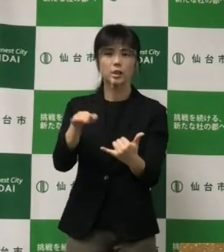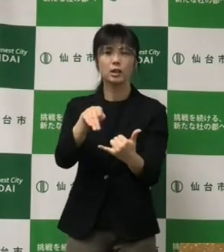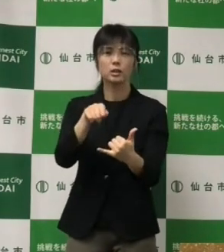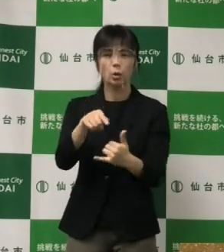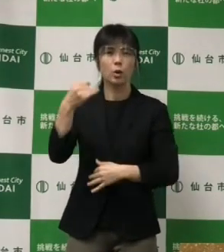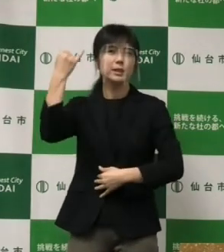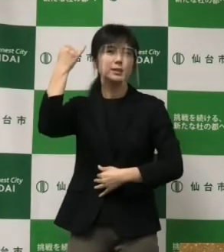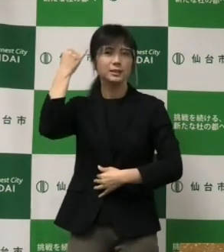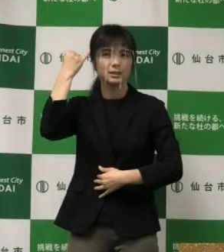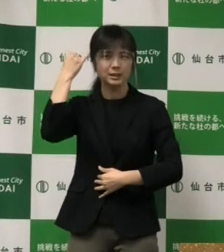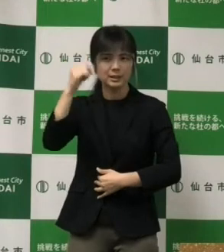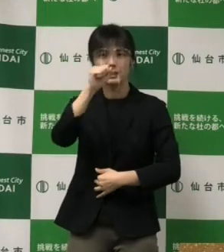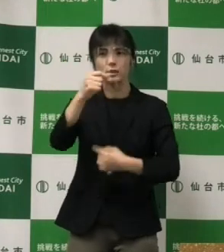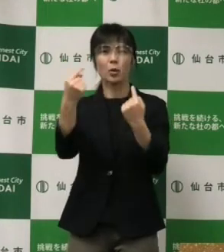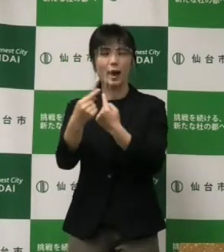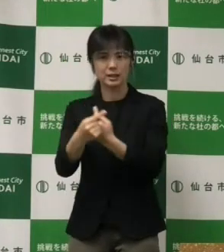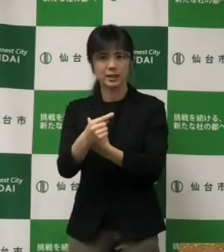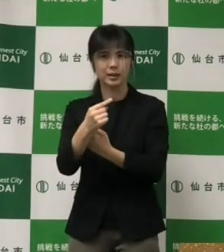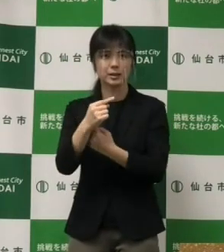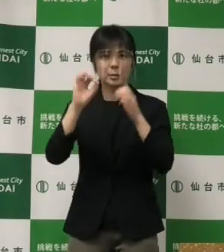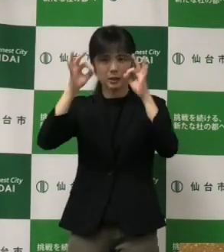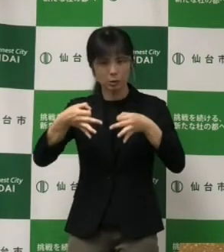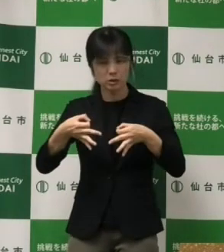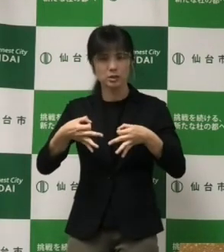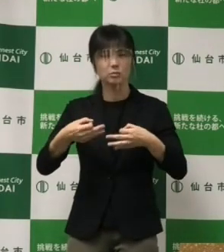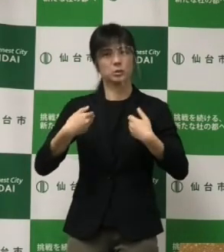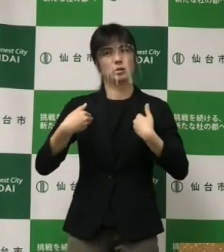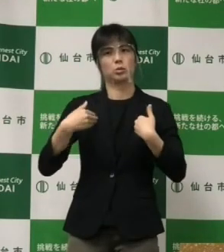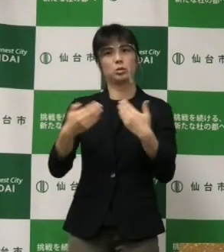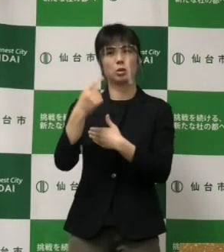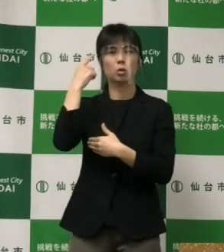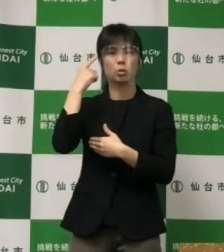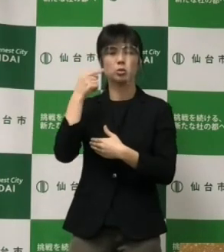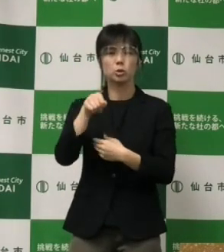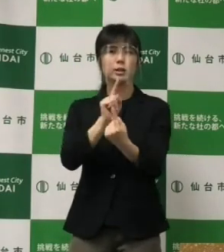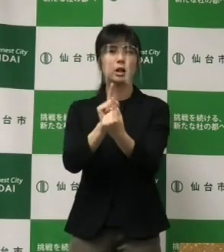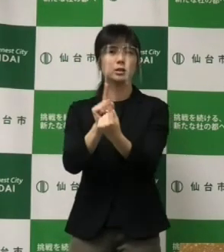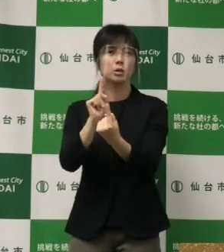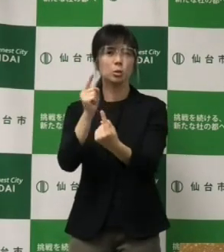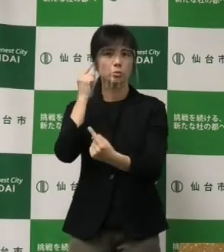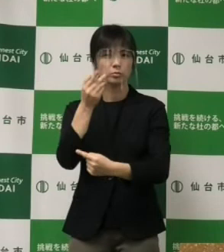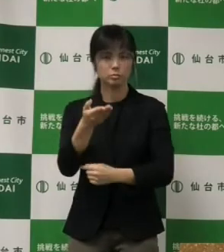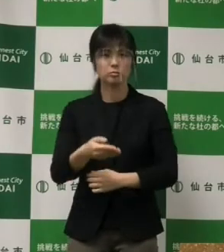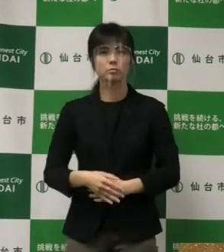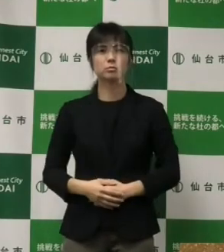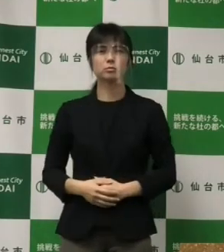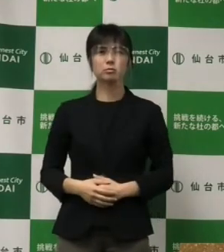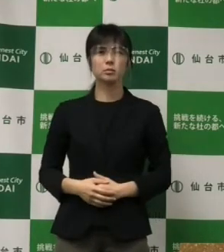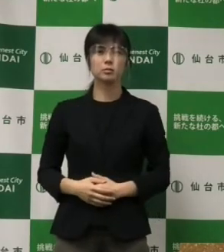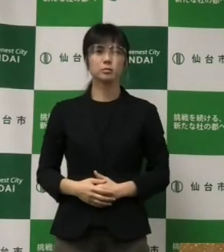識の改善、見直しも必要なのかなと思うんですけども、その点について市長としてどのようにお考えになります